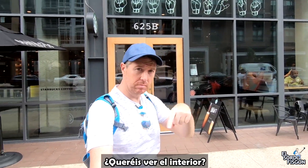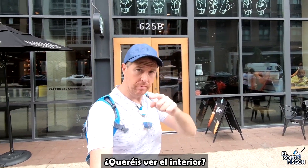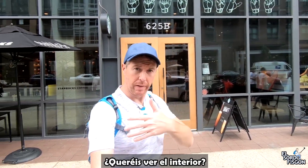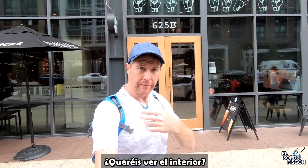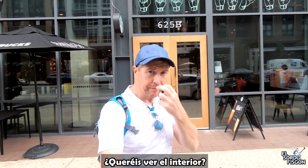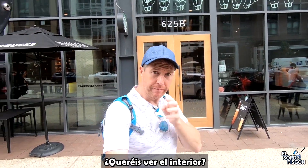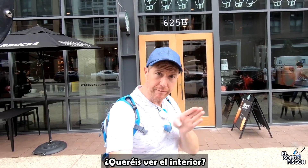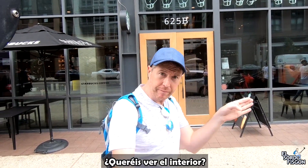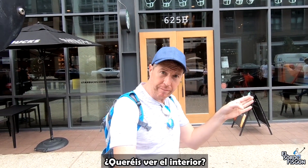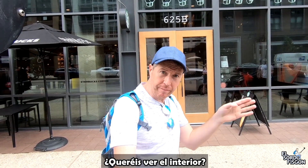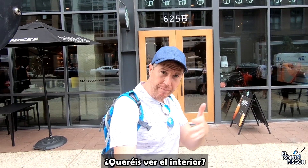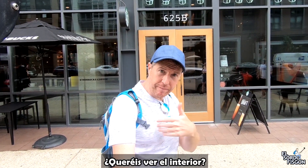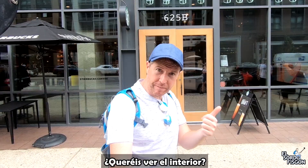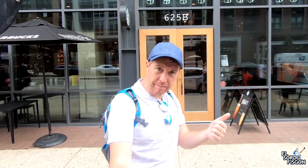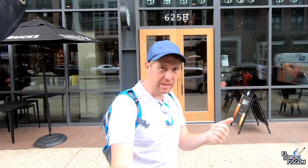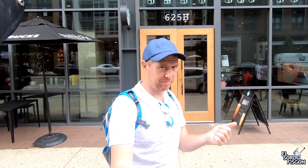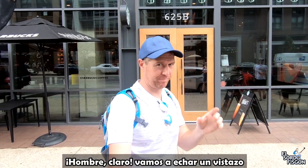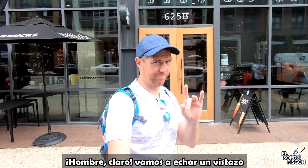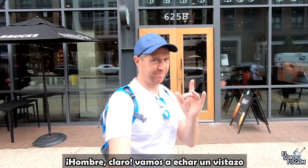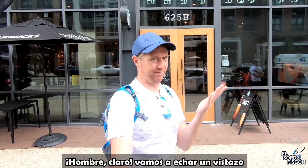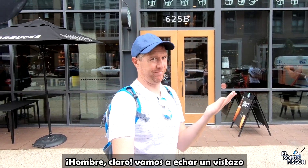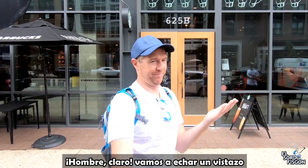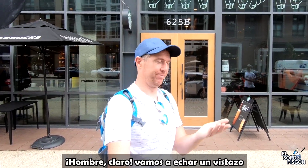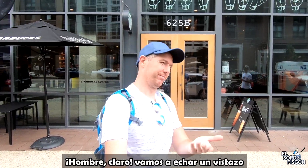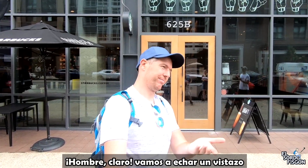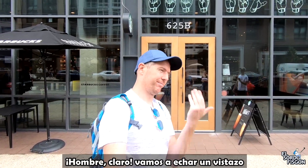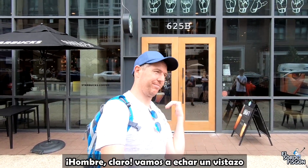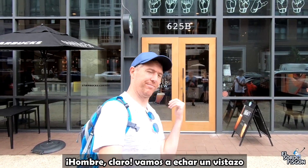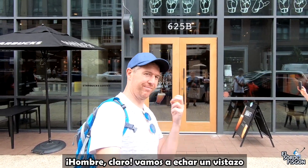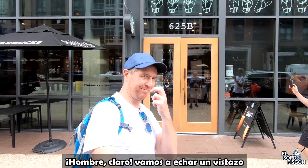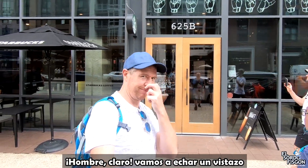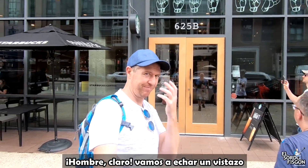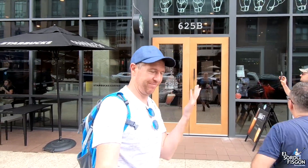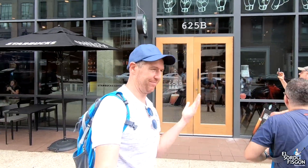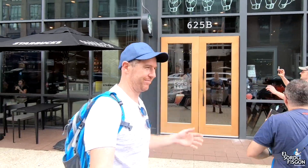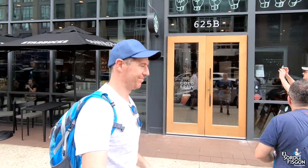¿Queréis ver el interior? Hombre, claro. Vamos a echar un vistazo.